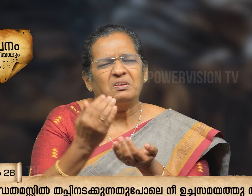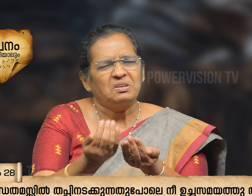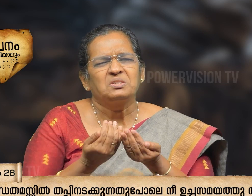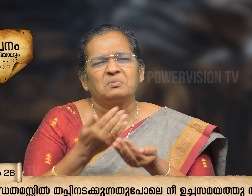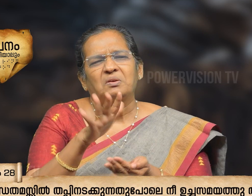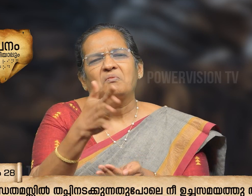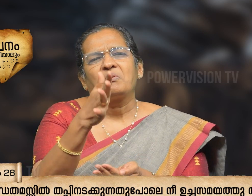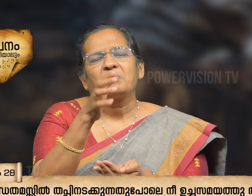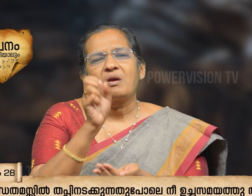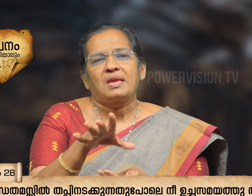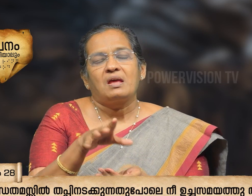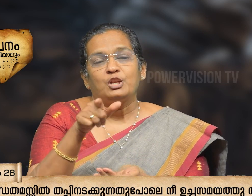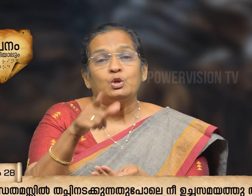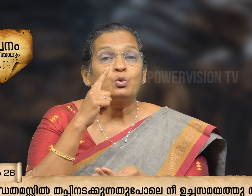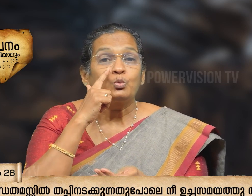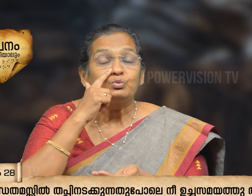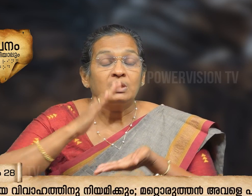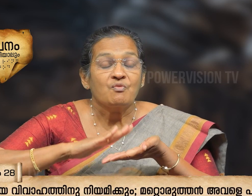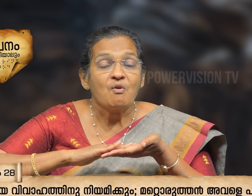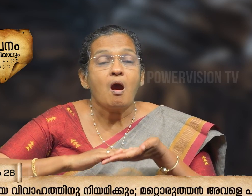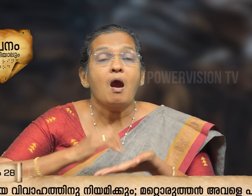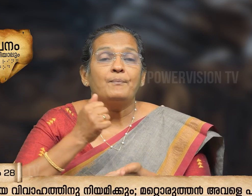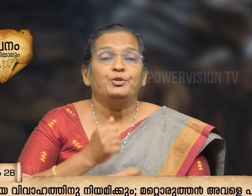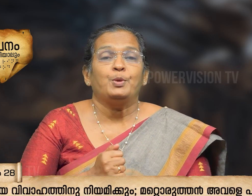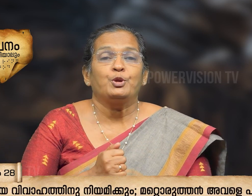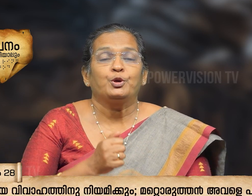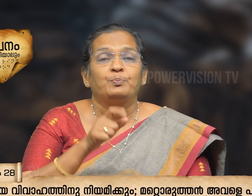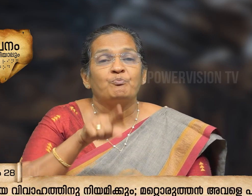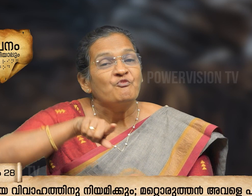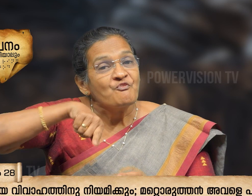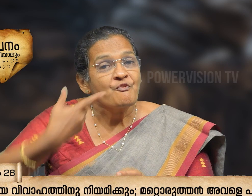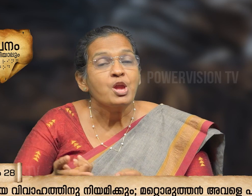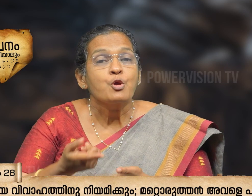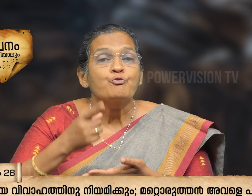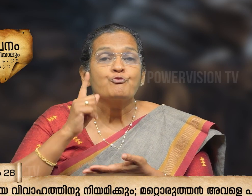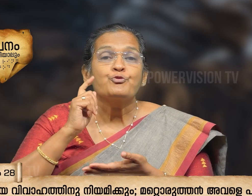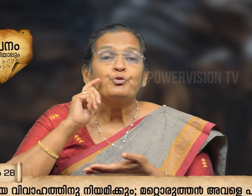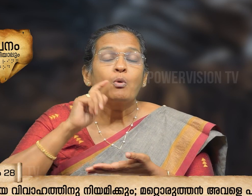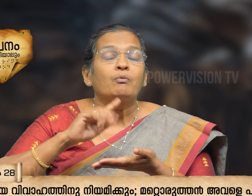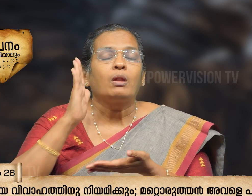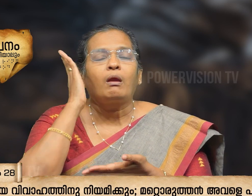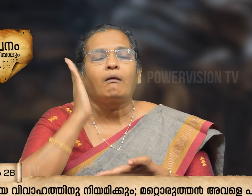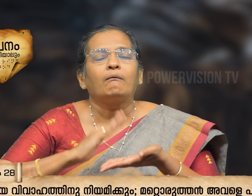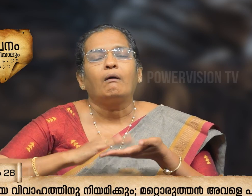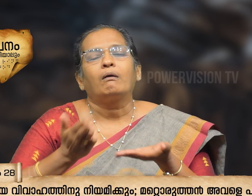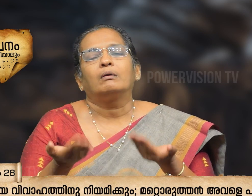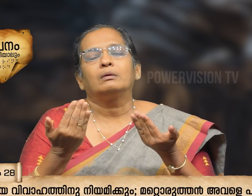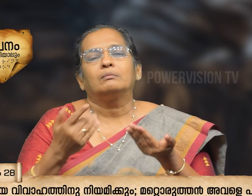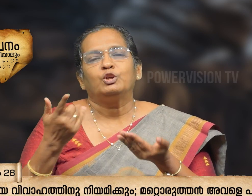രക്ഷിപ്പാൻ ആരുമുണ്ടാകുകയുമില്ല. നീ ഒരു സ്ത്രീയെ വിവാഹത്തിന് നിയമിക്കും, മറ്റൊരുത്തൻ അവളെ പരിഗ്രഹിക്കും. നീ ഒരു